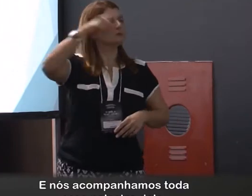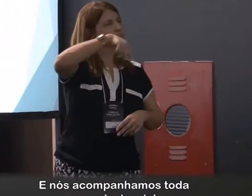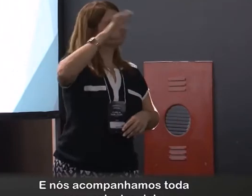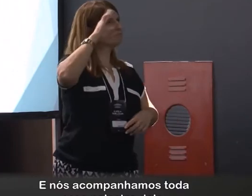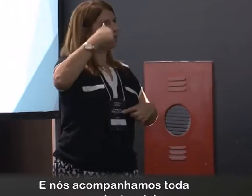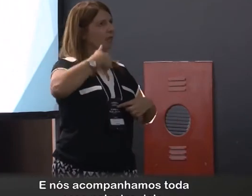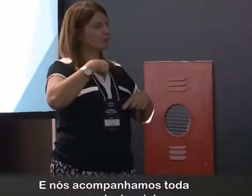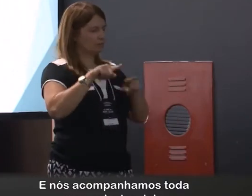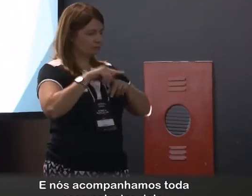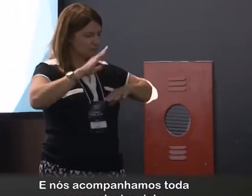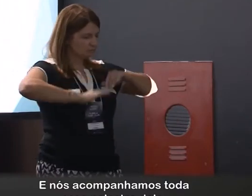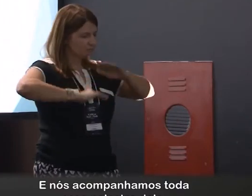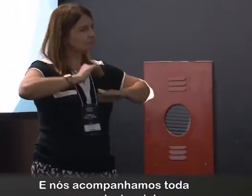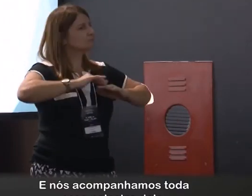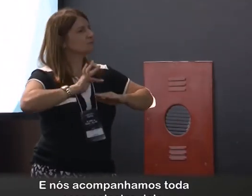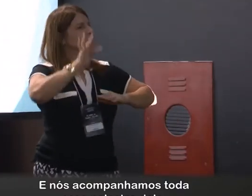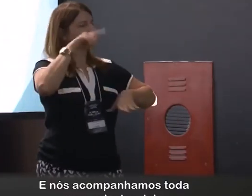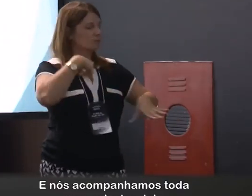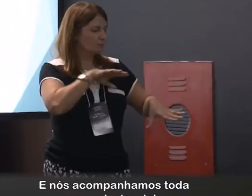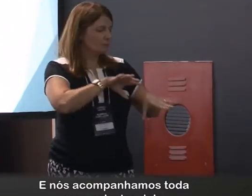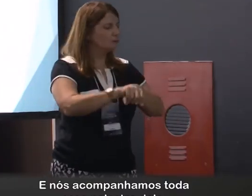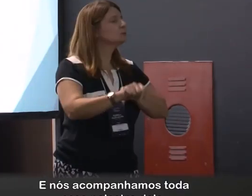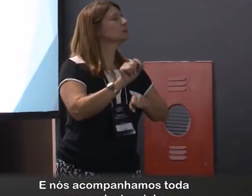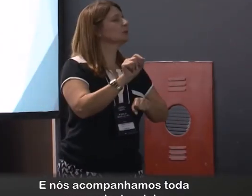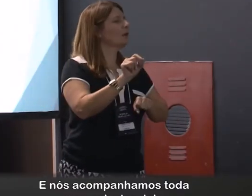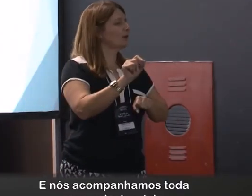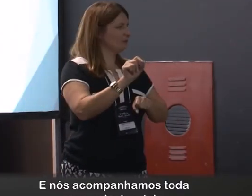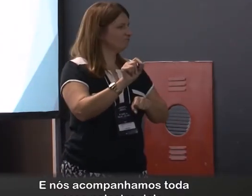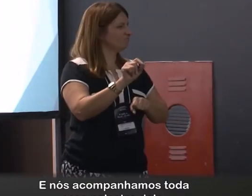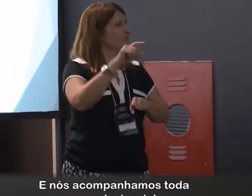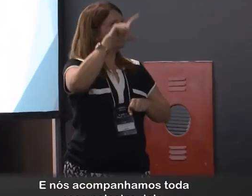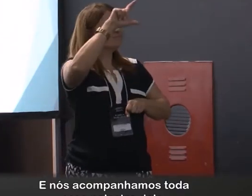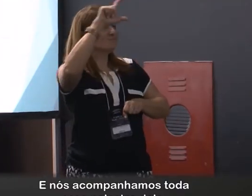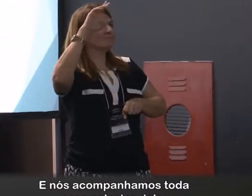E aí nós acompanhamos toda essa palestra